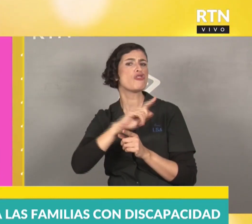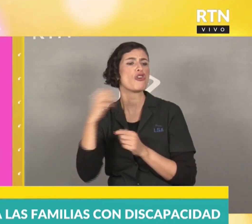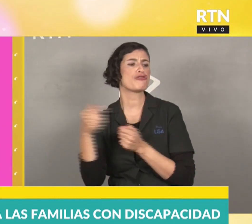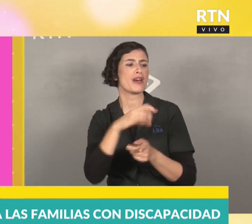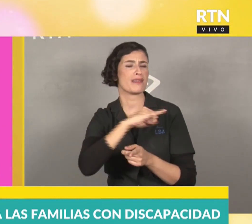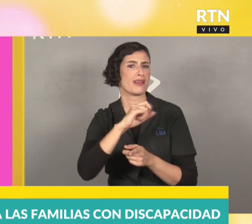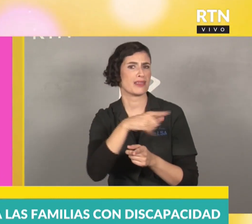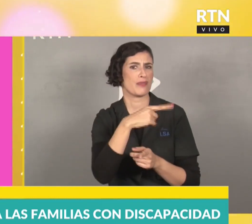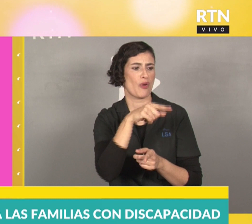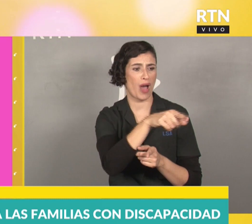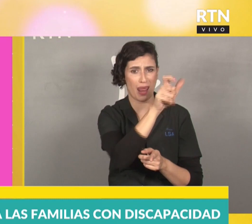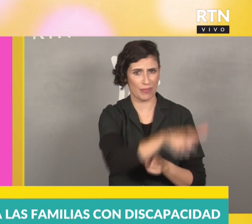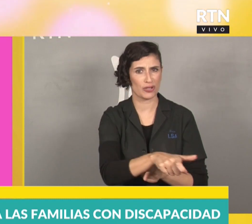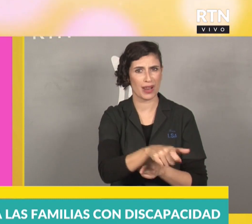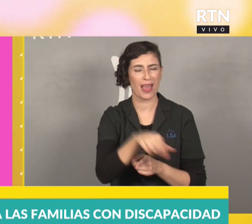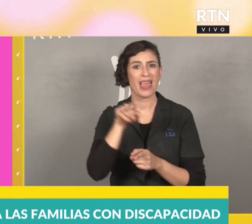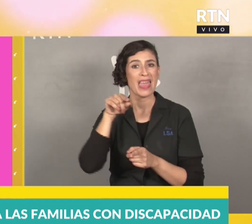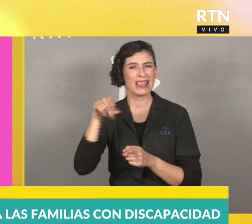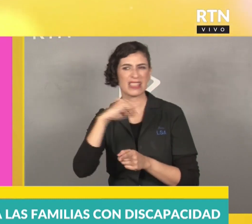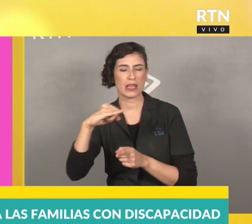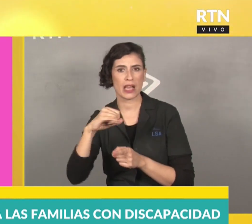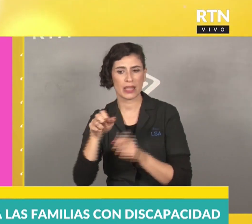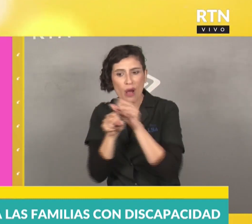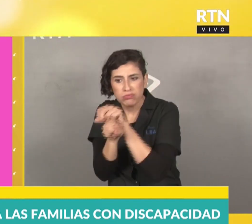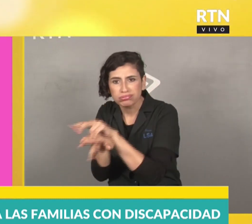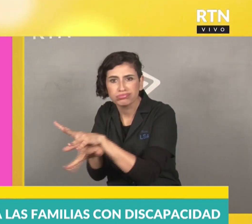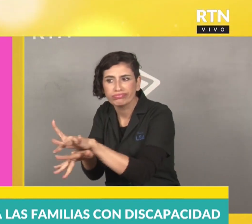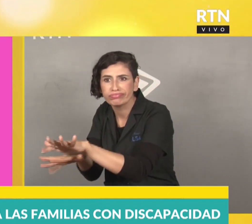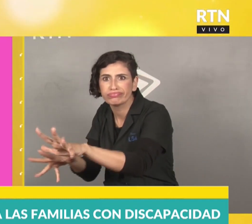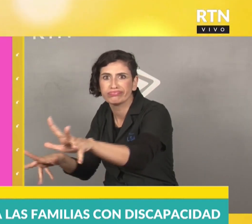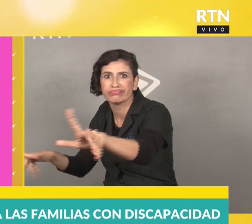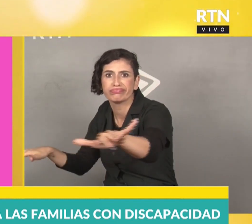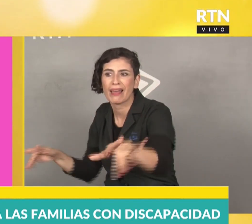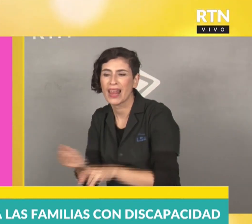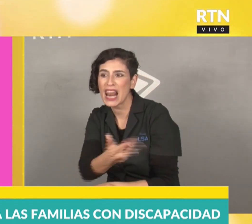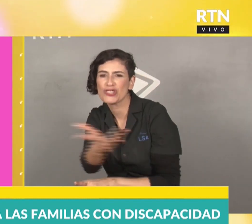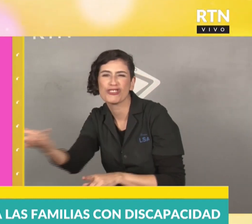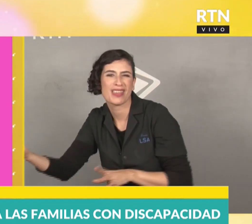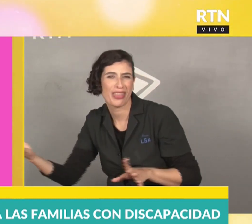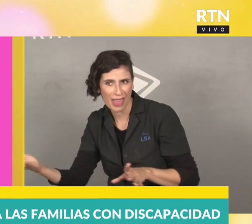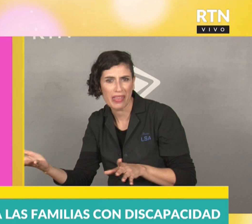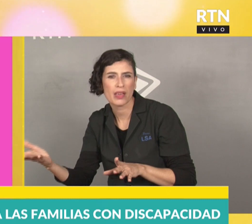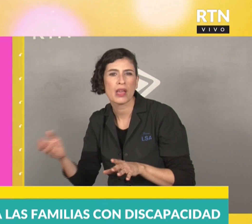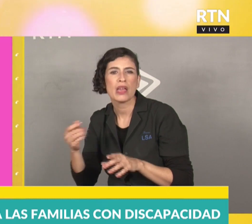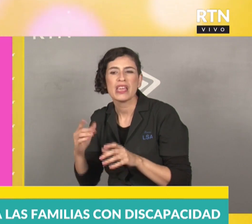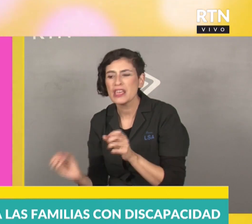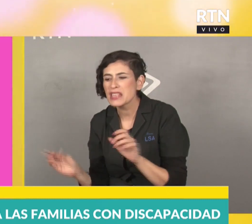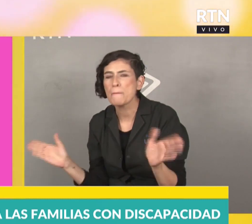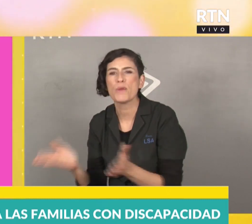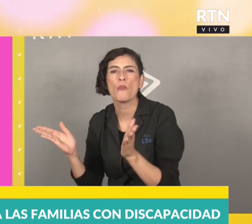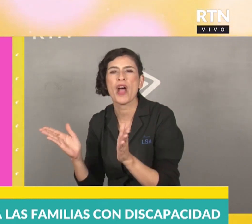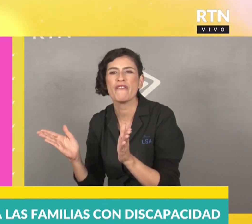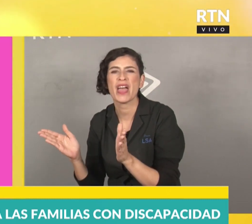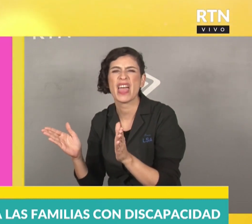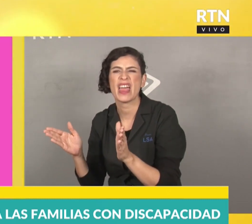vez de favorecer la inclusión, favorecen cada vez más el rechazo. De hecho, clínicamente hay como una gran